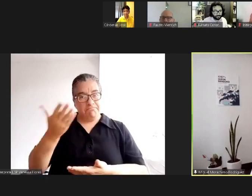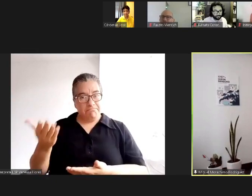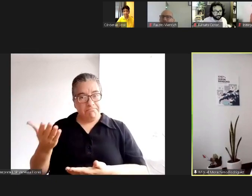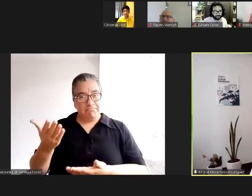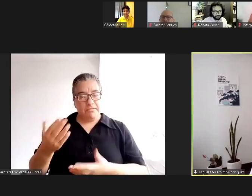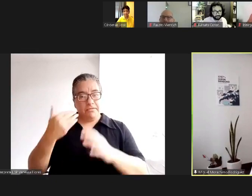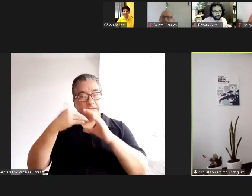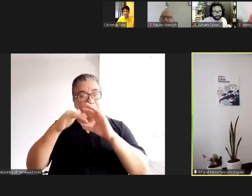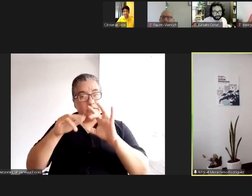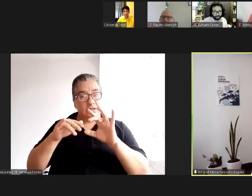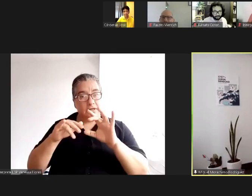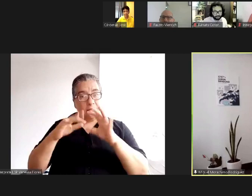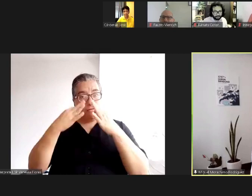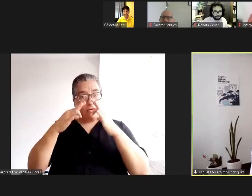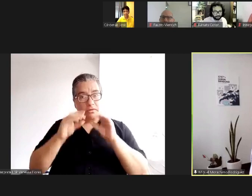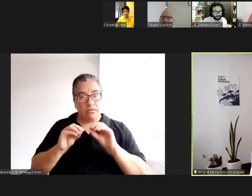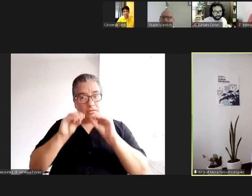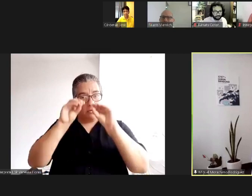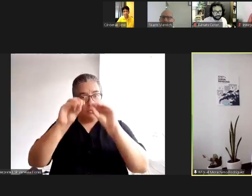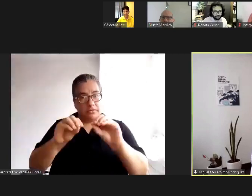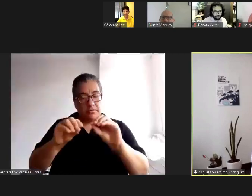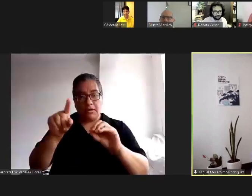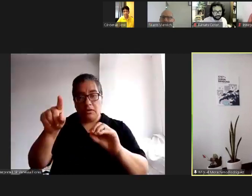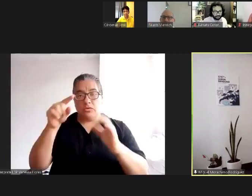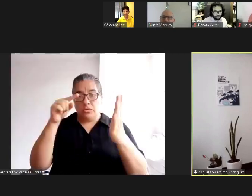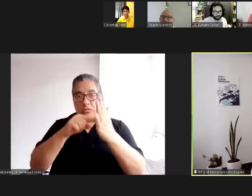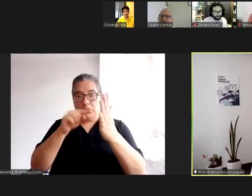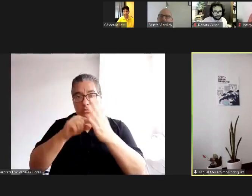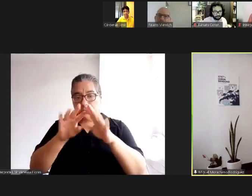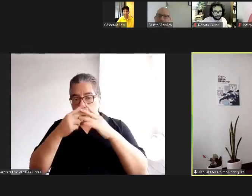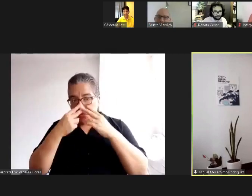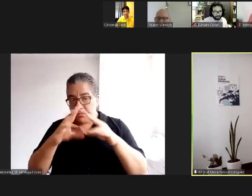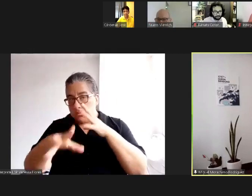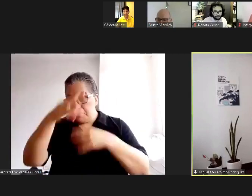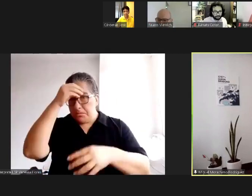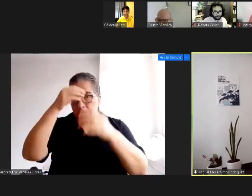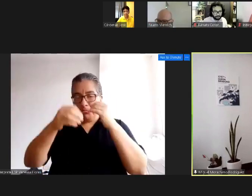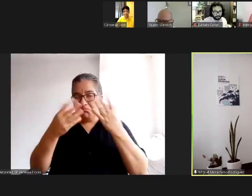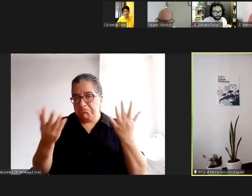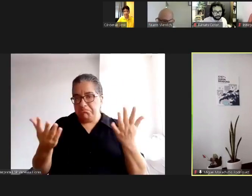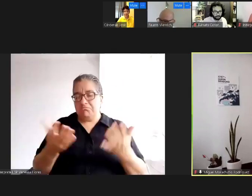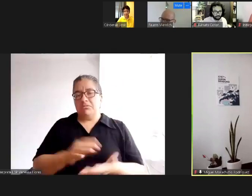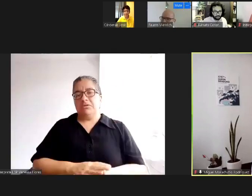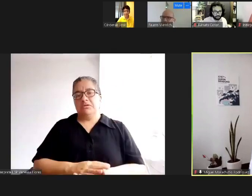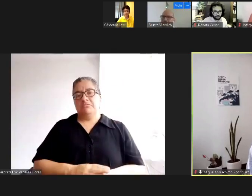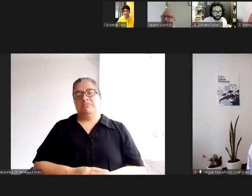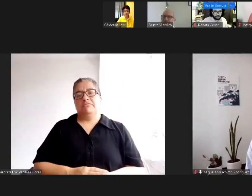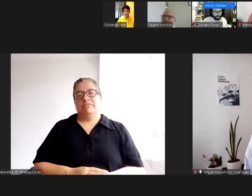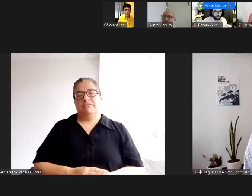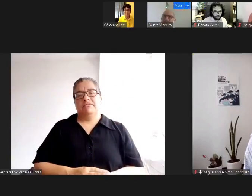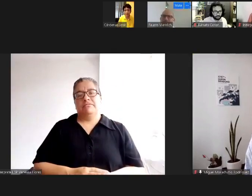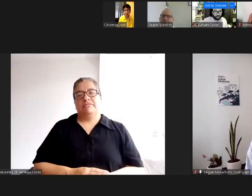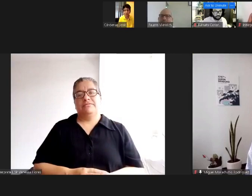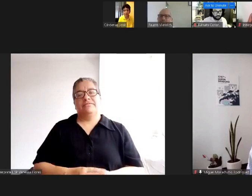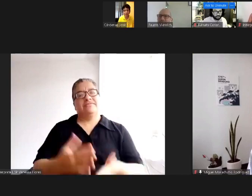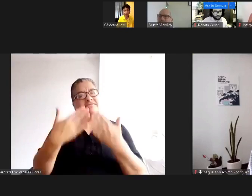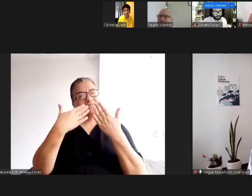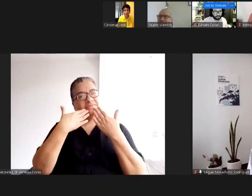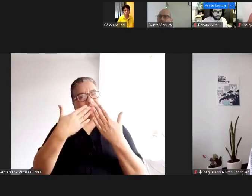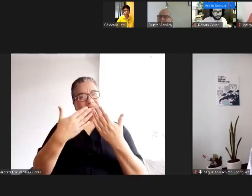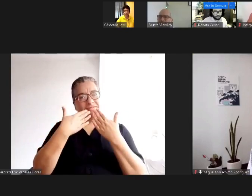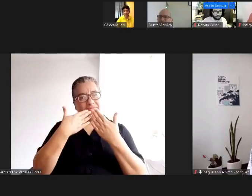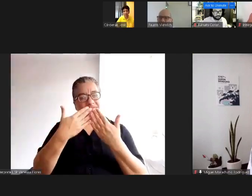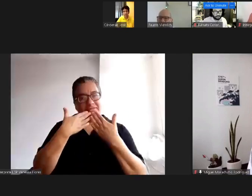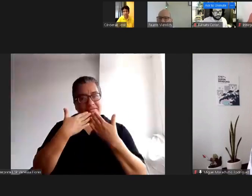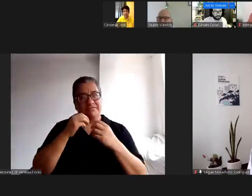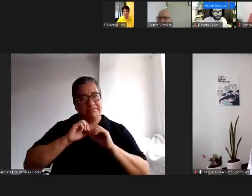Facebook también enlaces al trabajo Hiperderecho por si quieren checar el resto de cosas que hacemos. Muy amable, gracias. Vamos a republicar también en nuestras